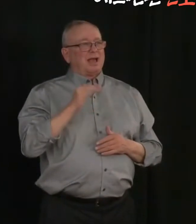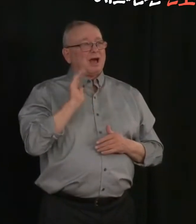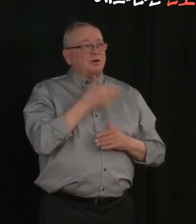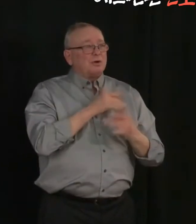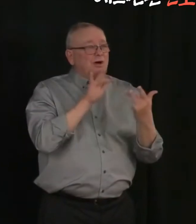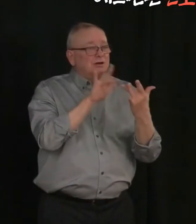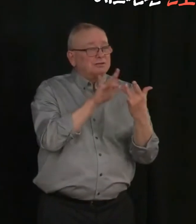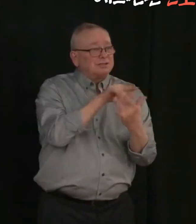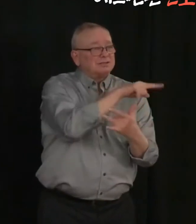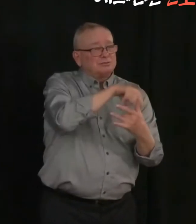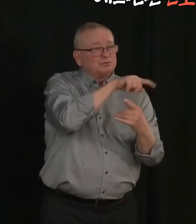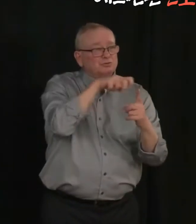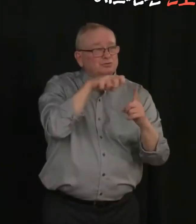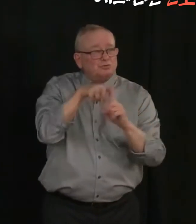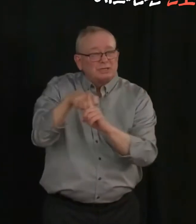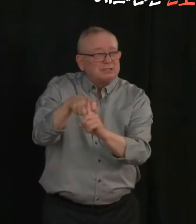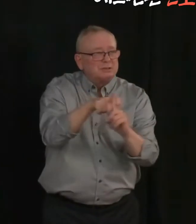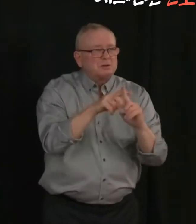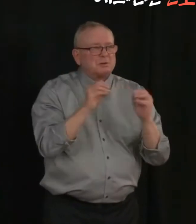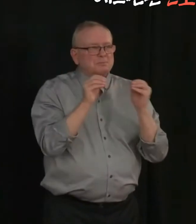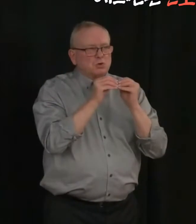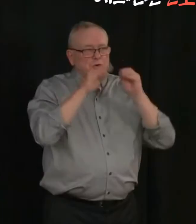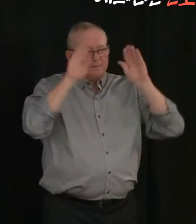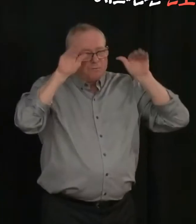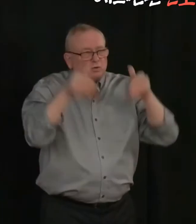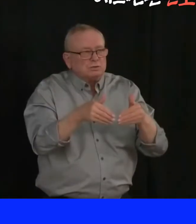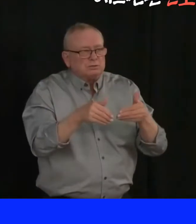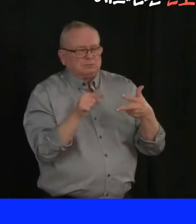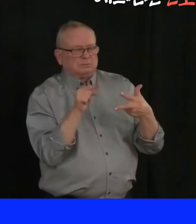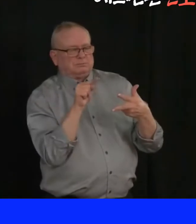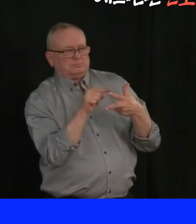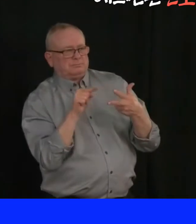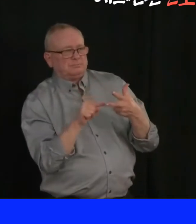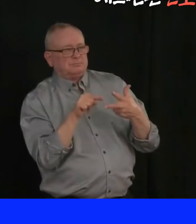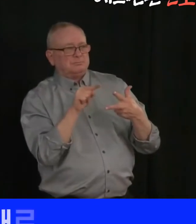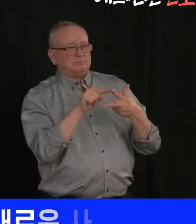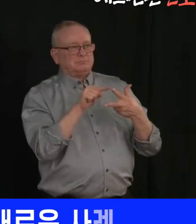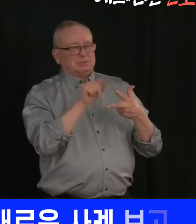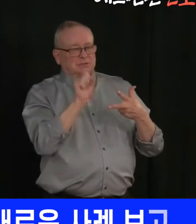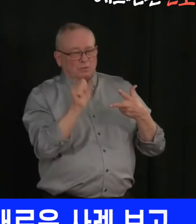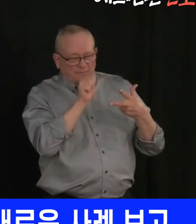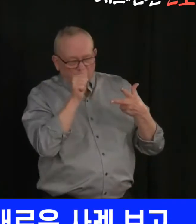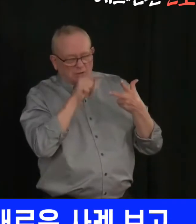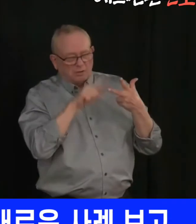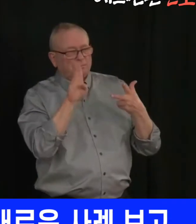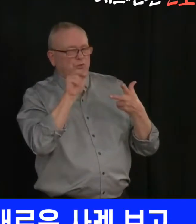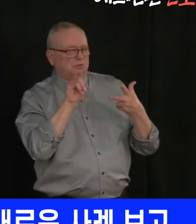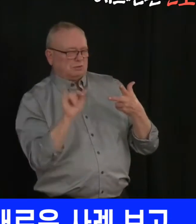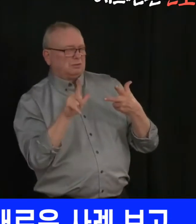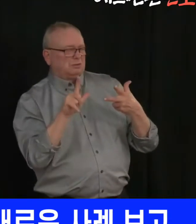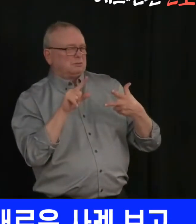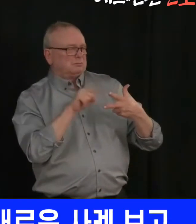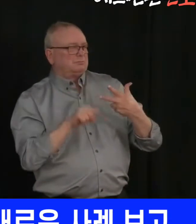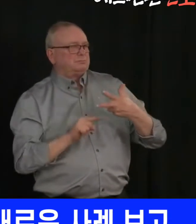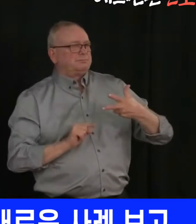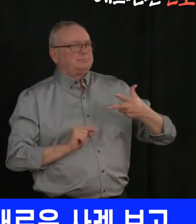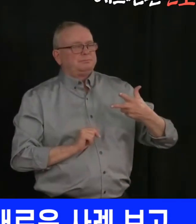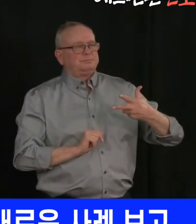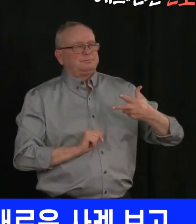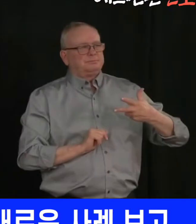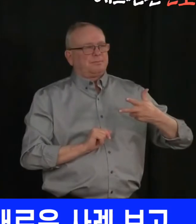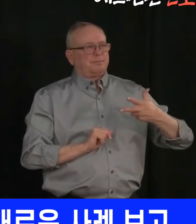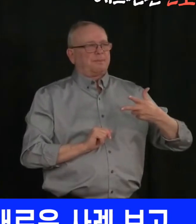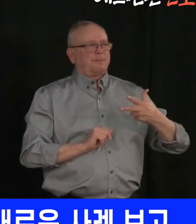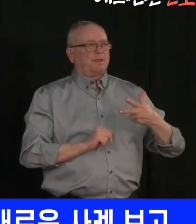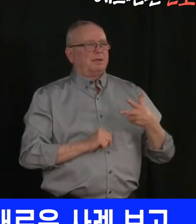변종이 우려되는 지점에 도달했다고 하였습니다. 엘버타는 목요일에 총 1,429건의 새로운 사례를 보고했으며 이는